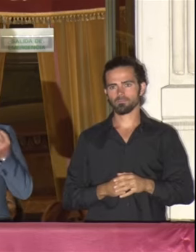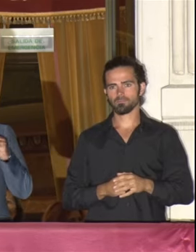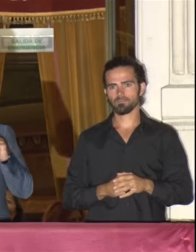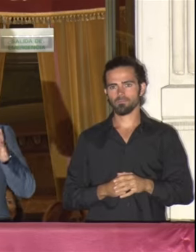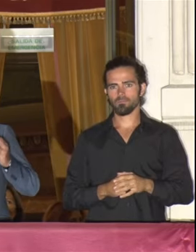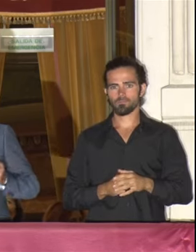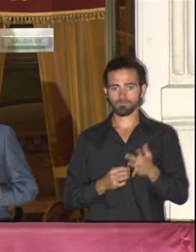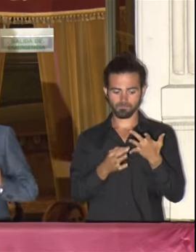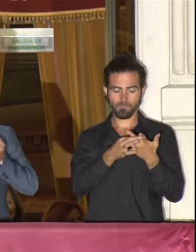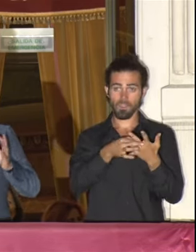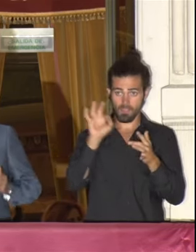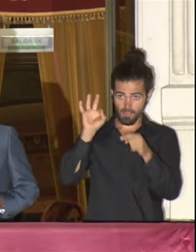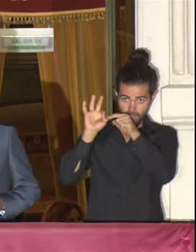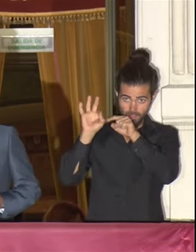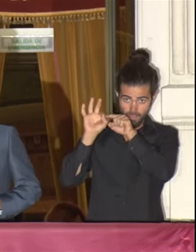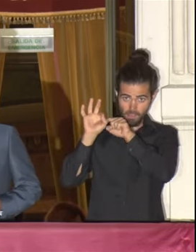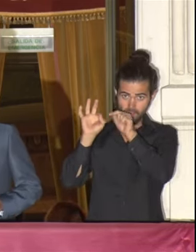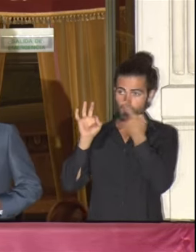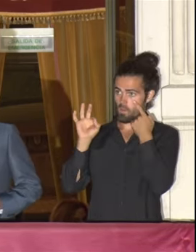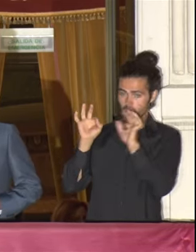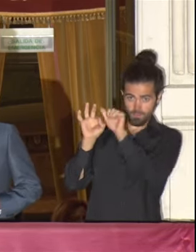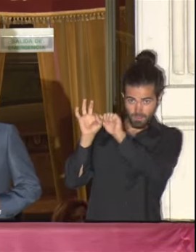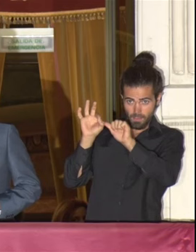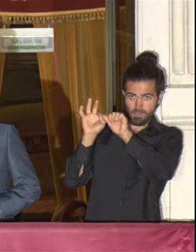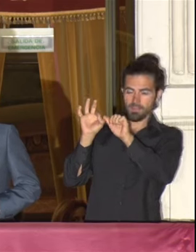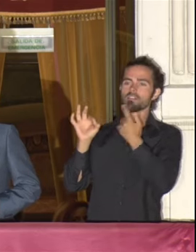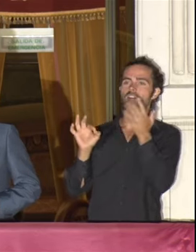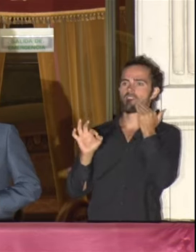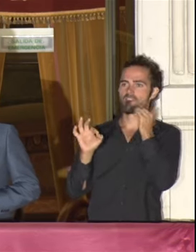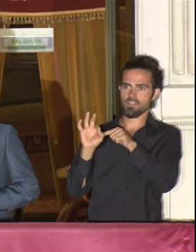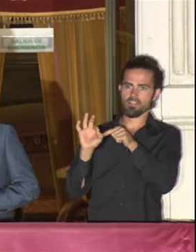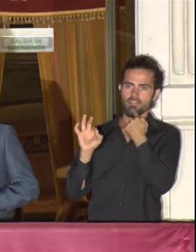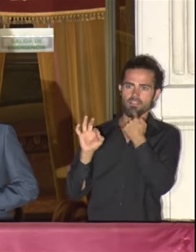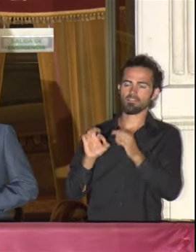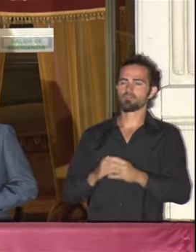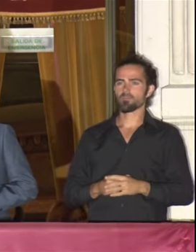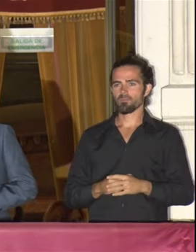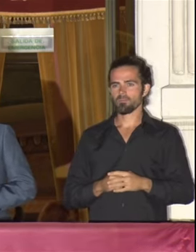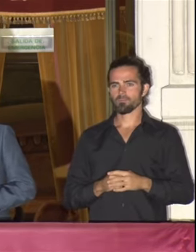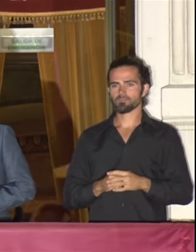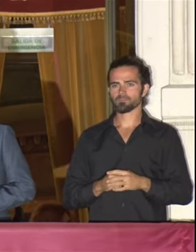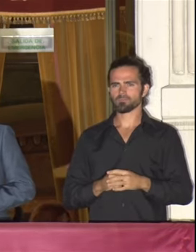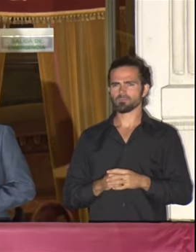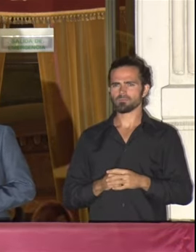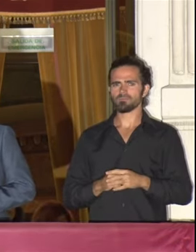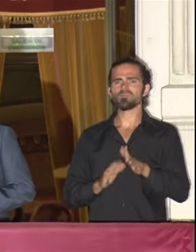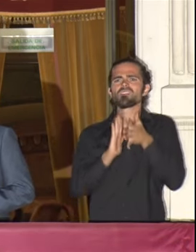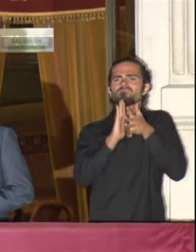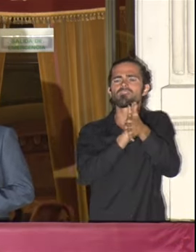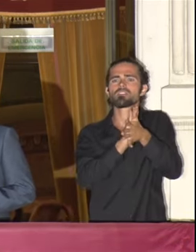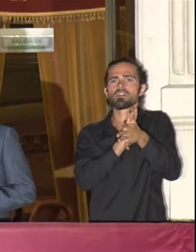Va grabada la fecha dentro, ¿eh? Lo puedo enseñar cuando queráis. La verdad es que eso significaba el